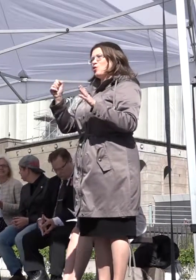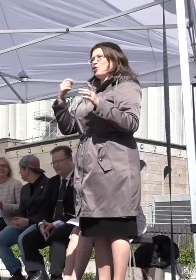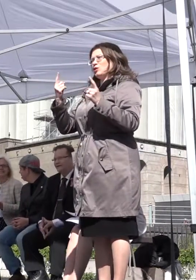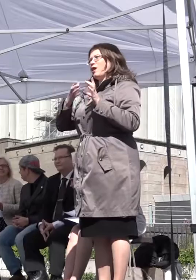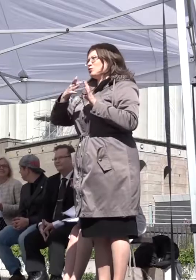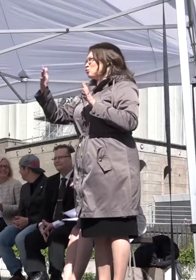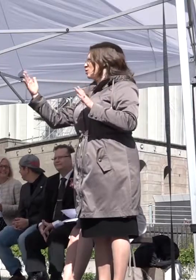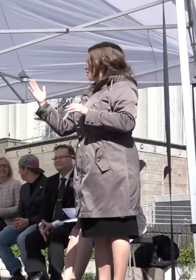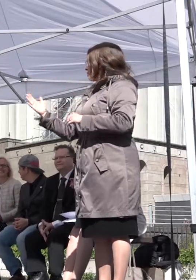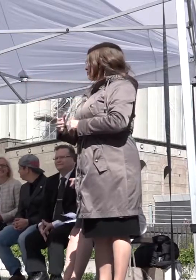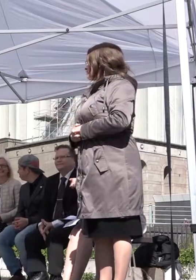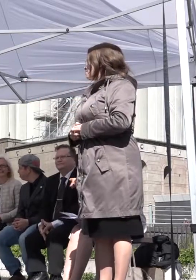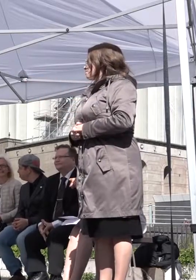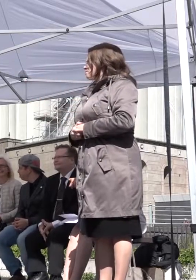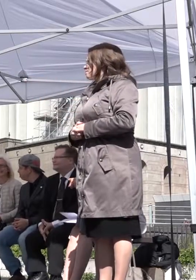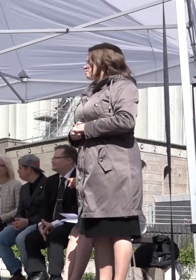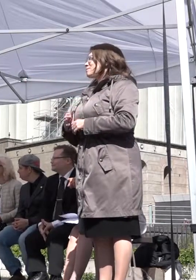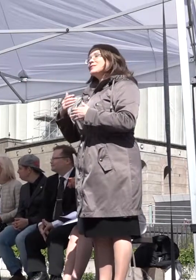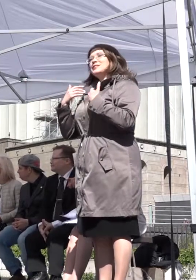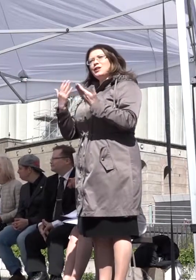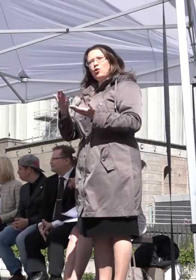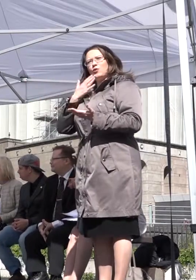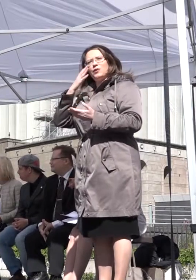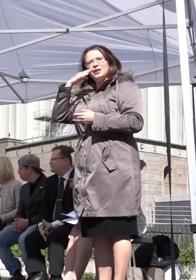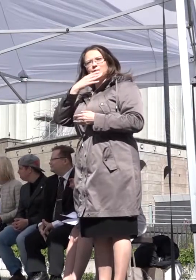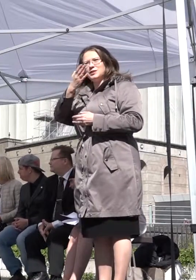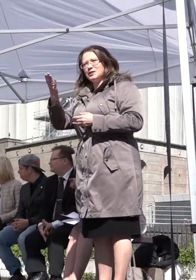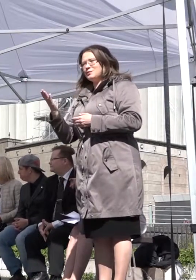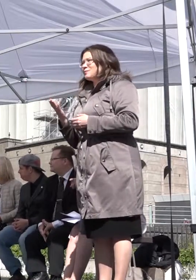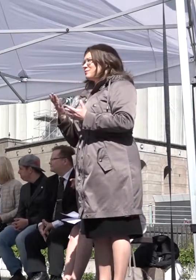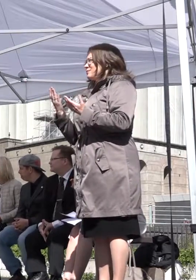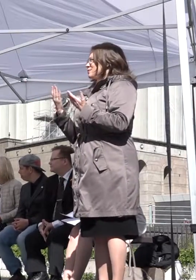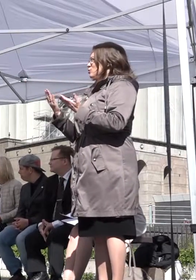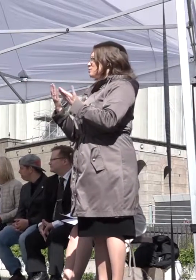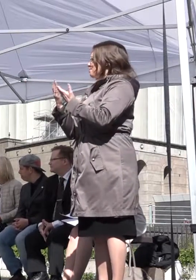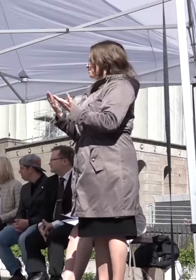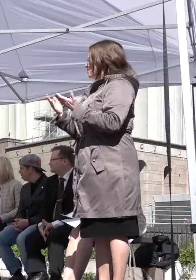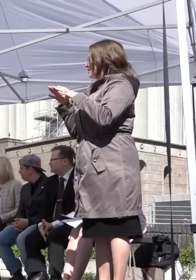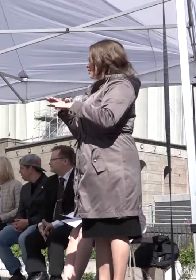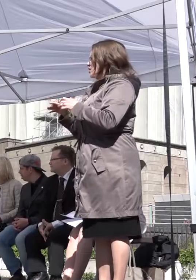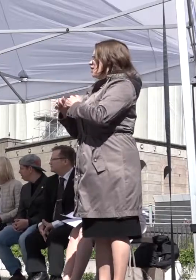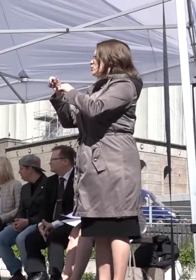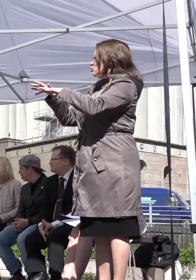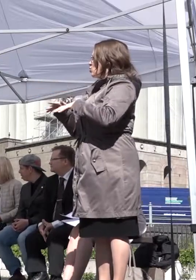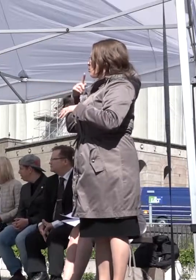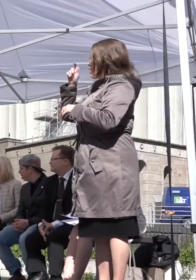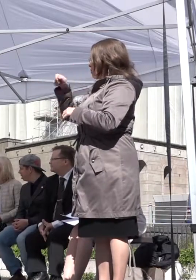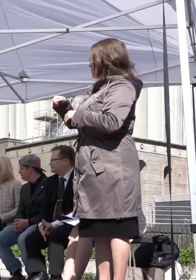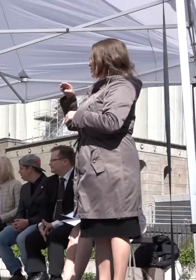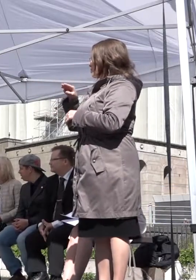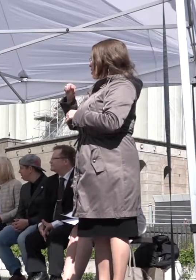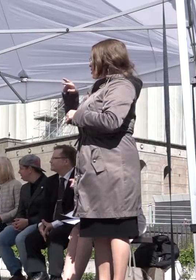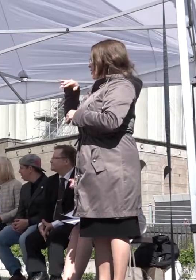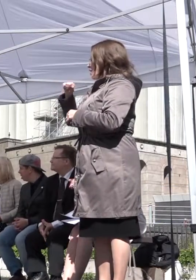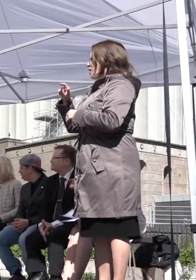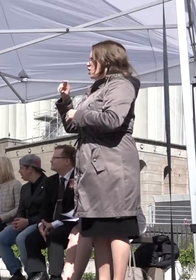ajan. Seuraavaksi, hyvät ihmiset, tätä tilaisuutta kunnioittaa läsnäolollaan eduskunnan puhemies Marja Lohela,